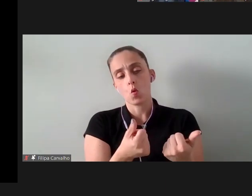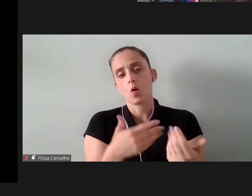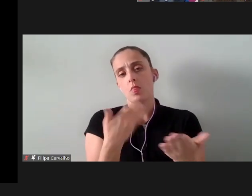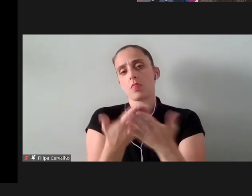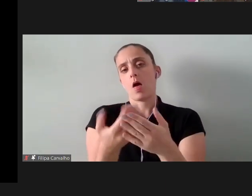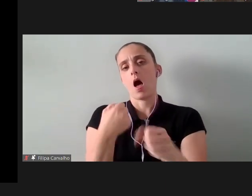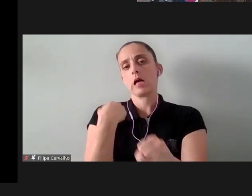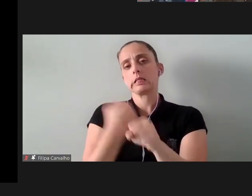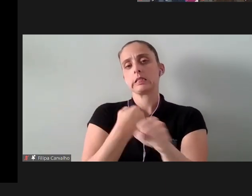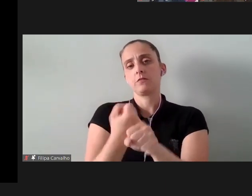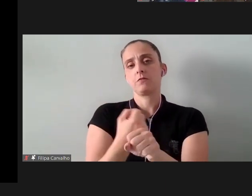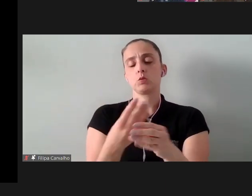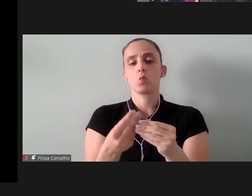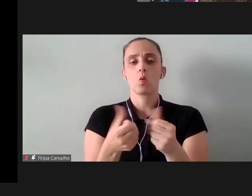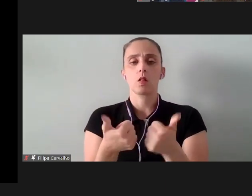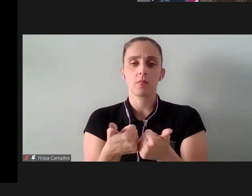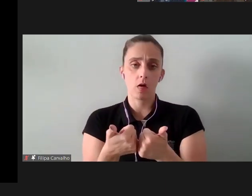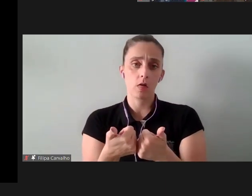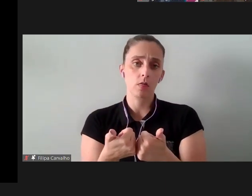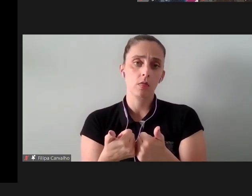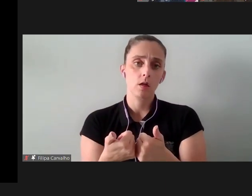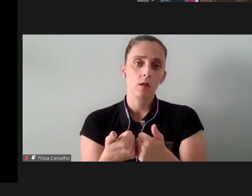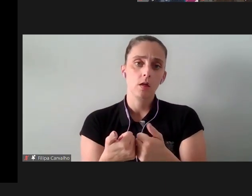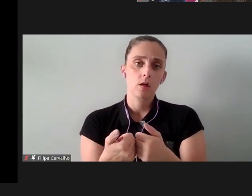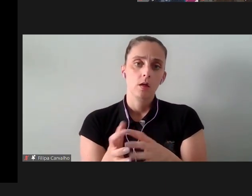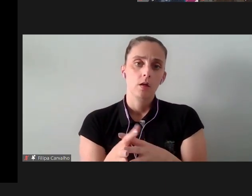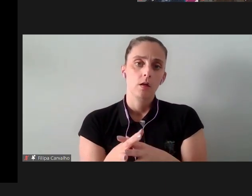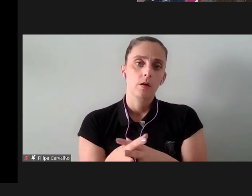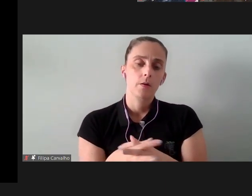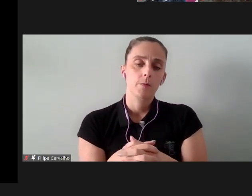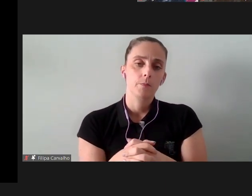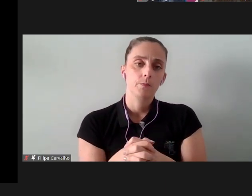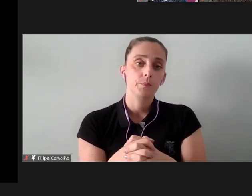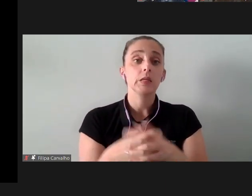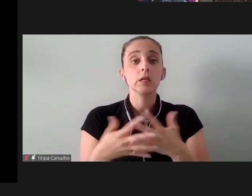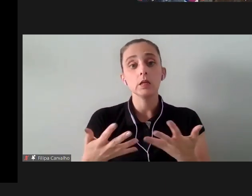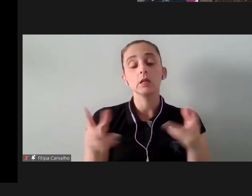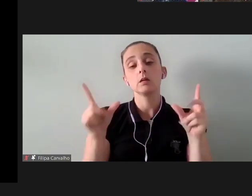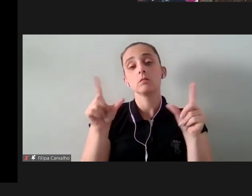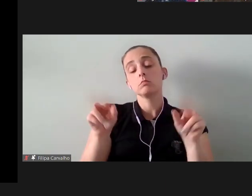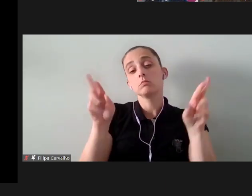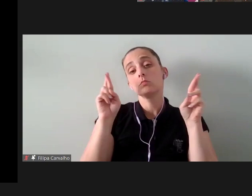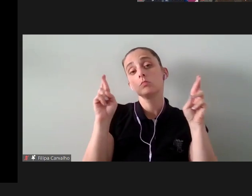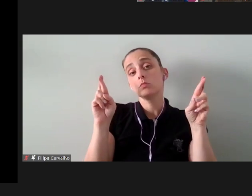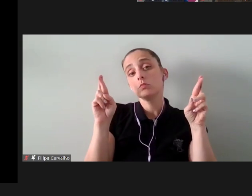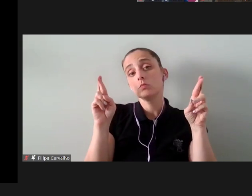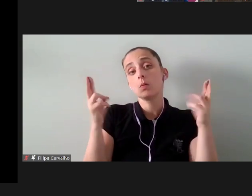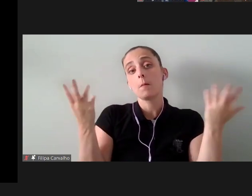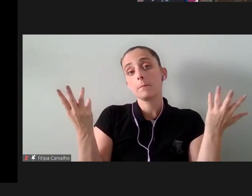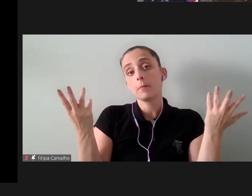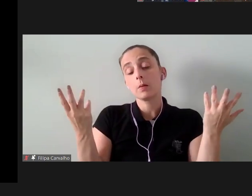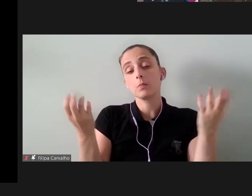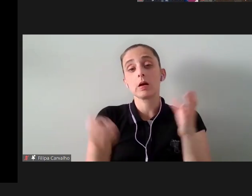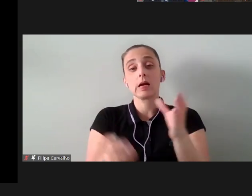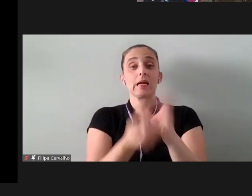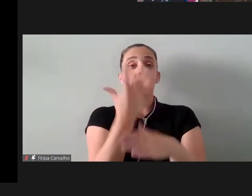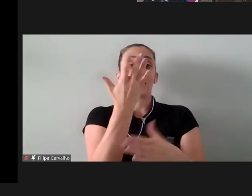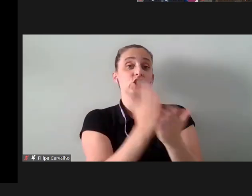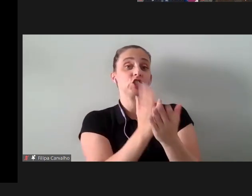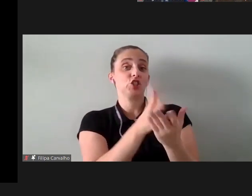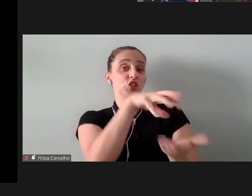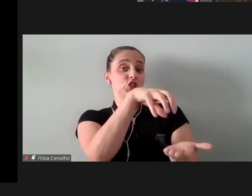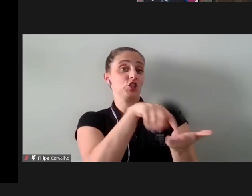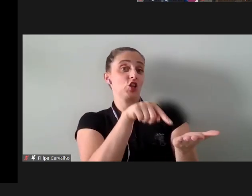serviço de qualidade e esperemos que pronto, com a implementação da nossa